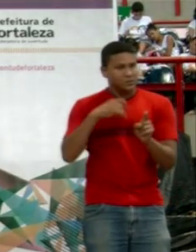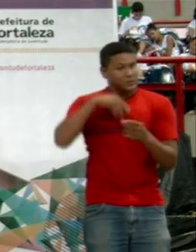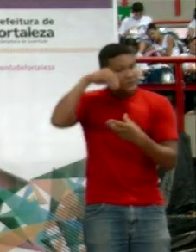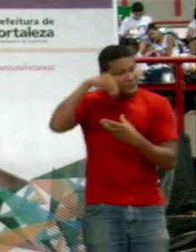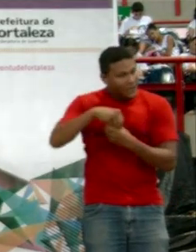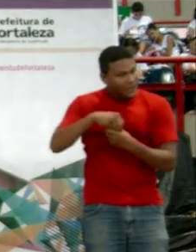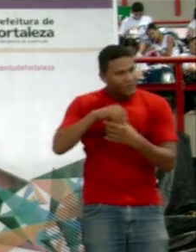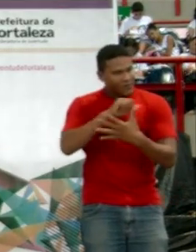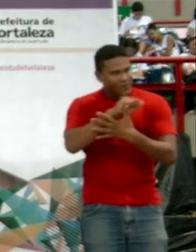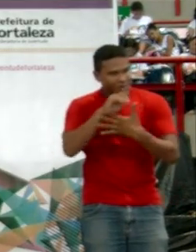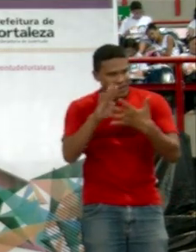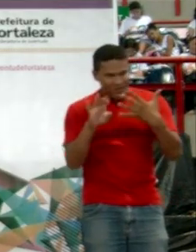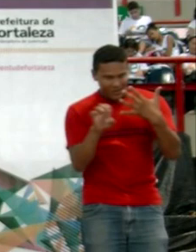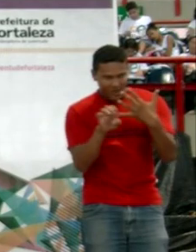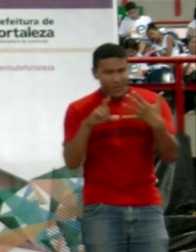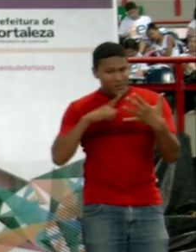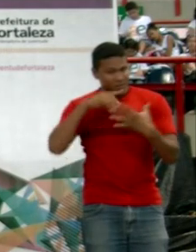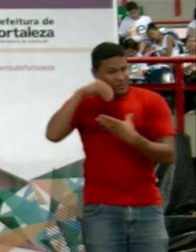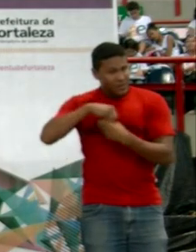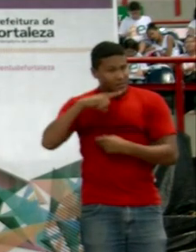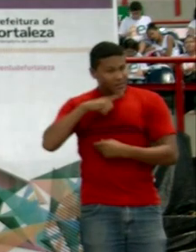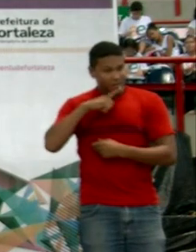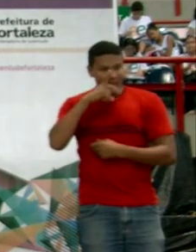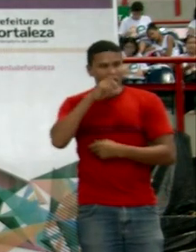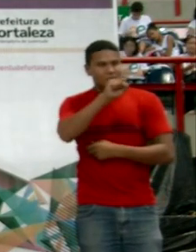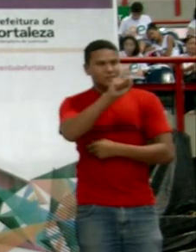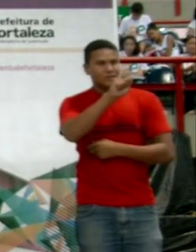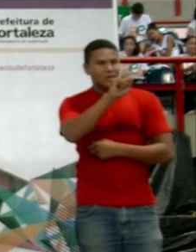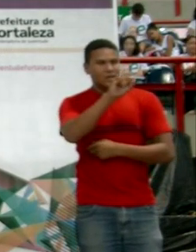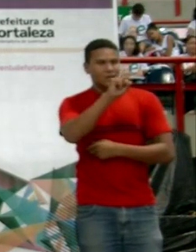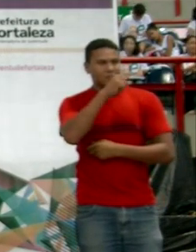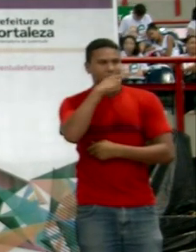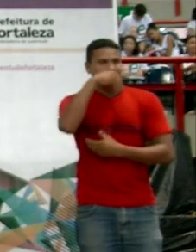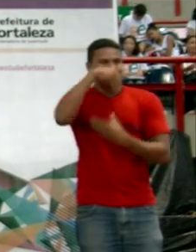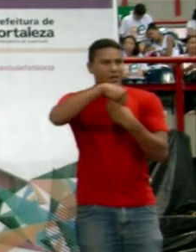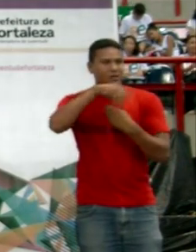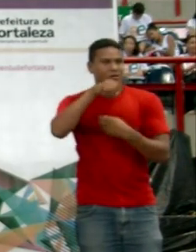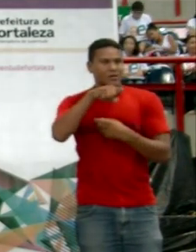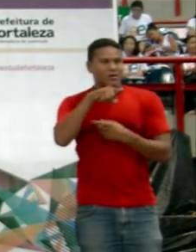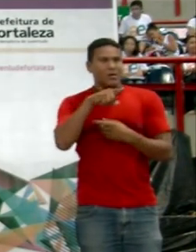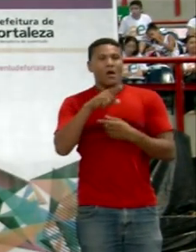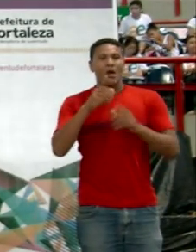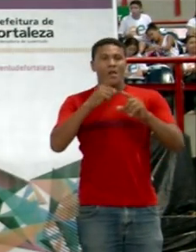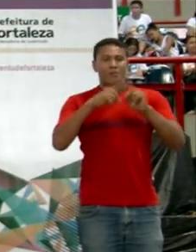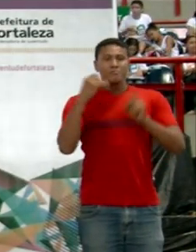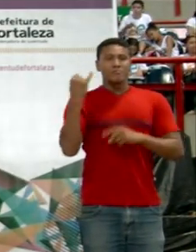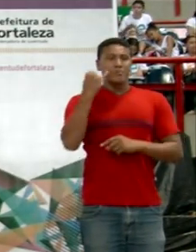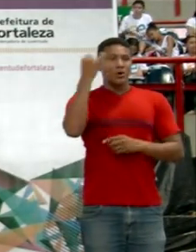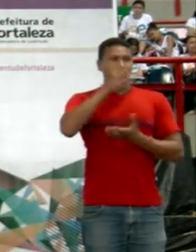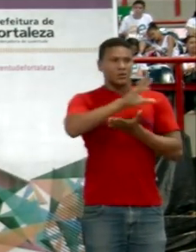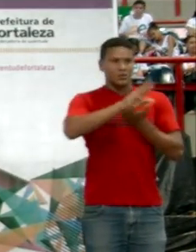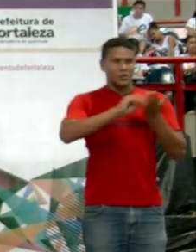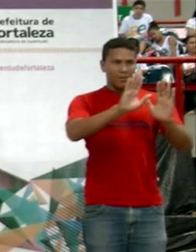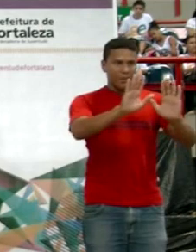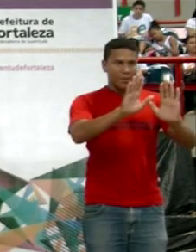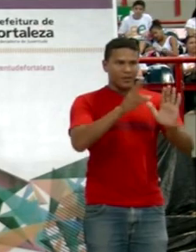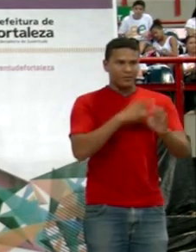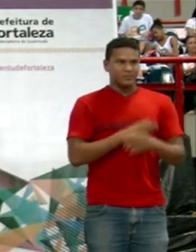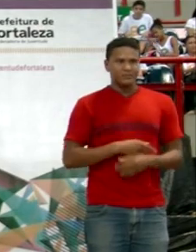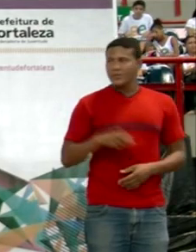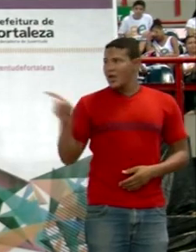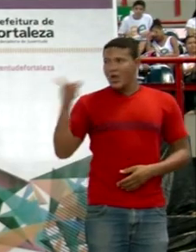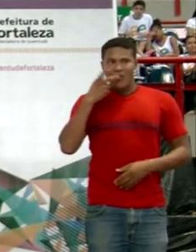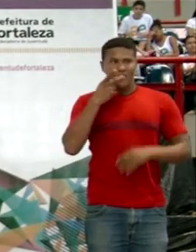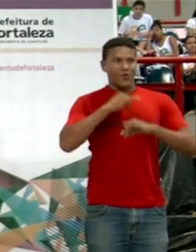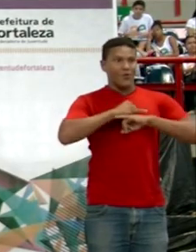é importante que você anote a seguinte informação. Eu vou já dizer o que é que você tem que anotar. Primeiro eu vou explicar,